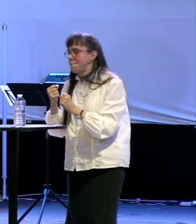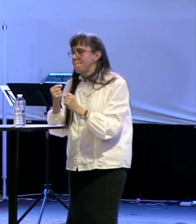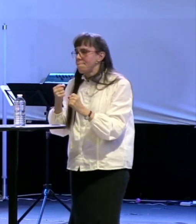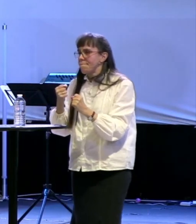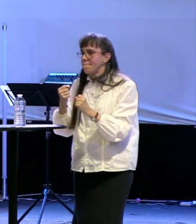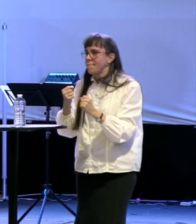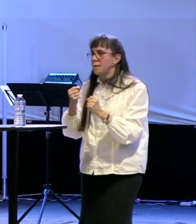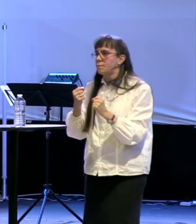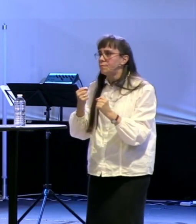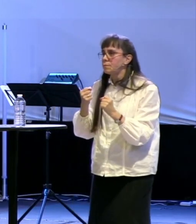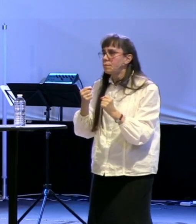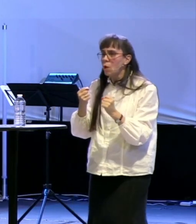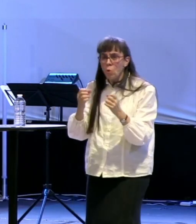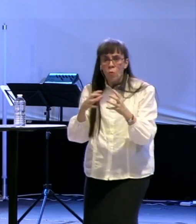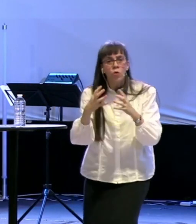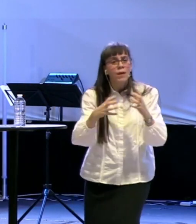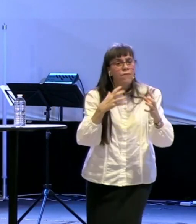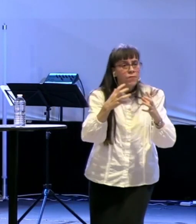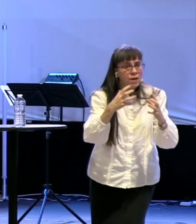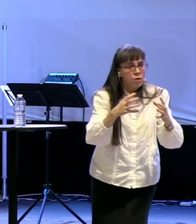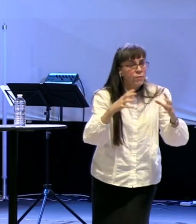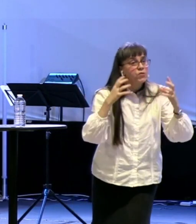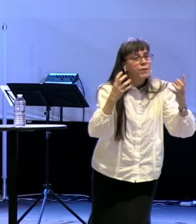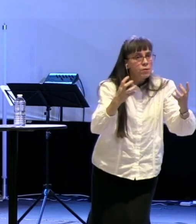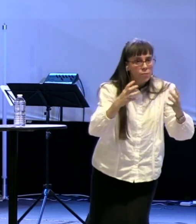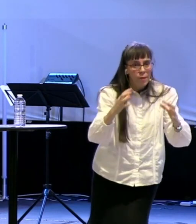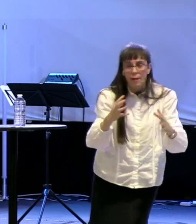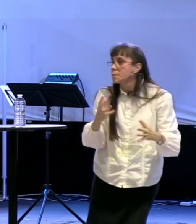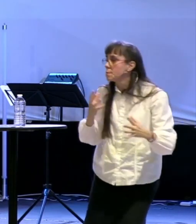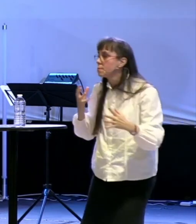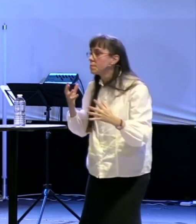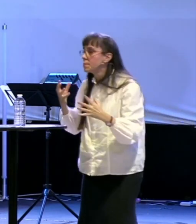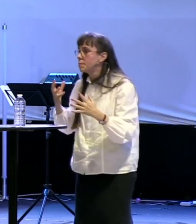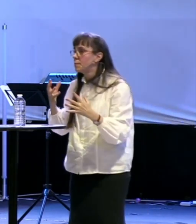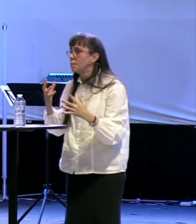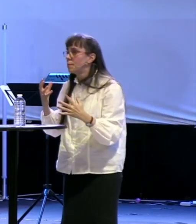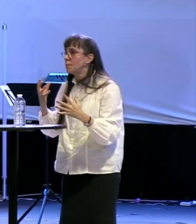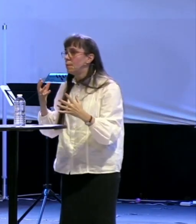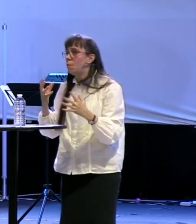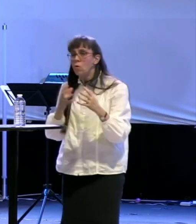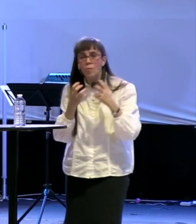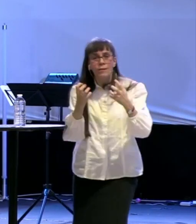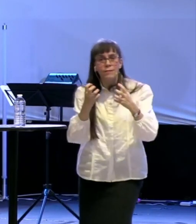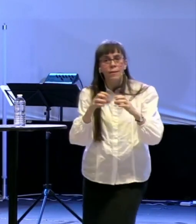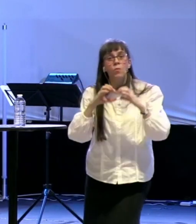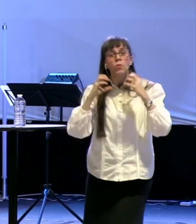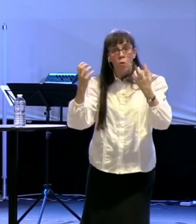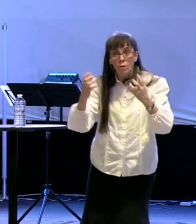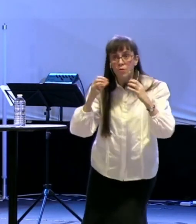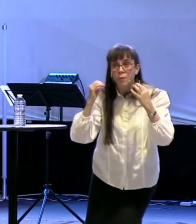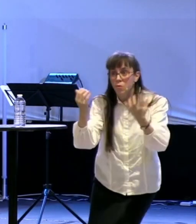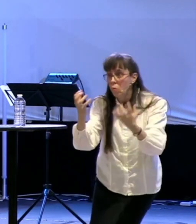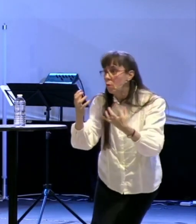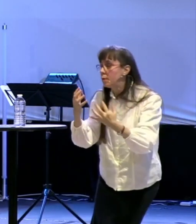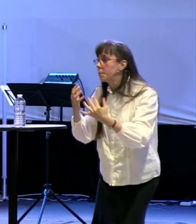là, plus sera la révélation des choses spirituelles. The more you will have revelation of the spiritual. Plus tu vas comprendre qu'il y a un monde spirituel. The more you will understand there is a